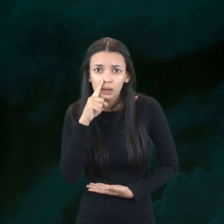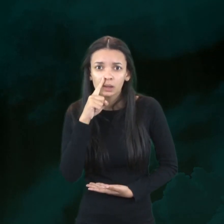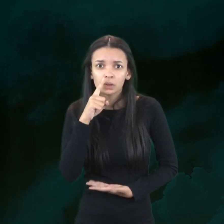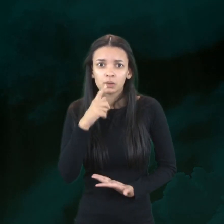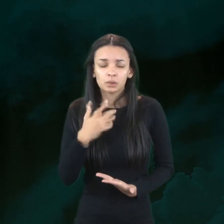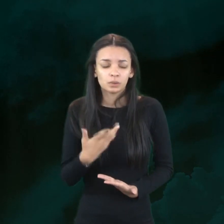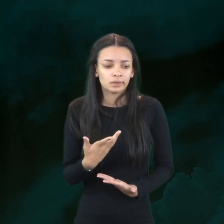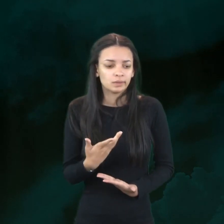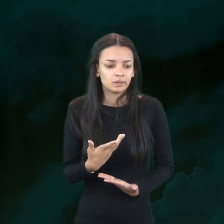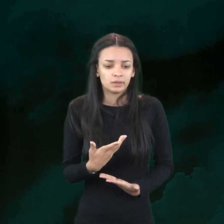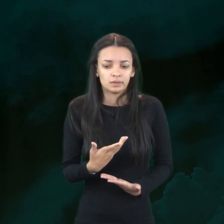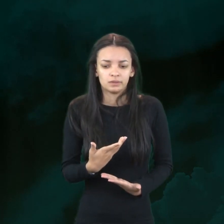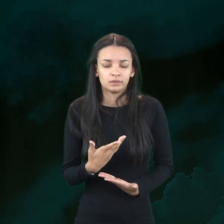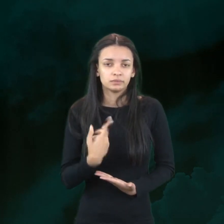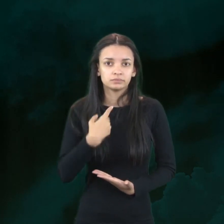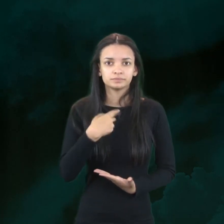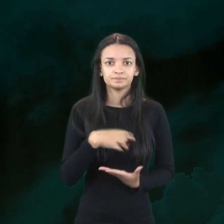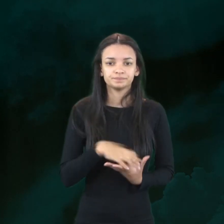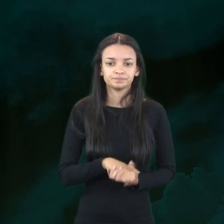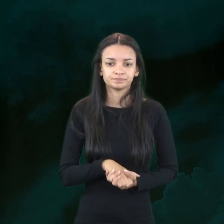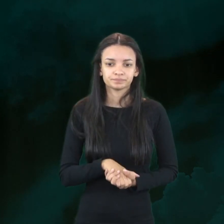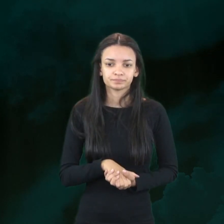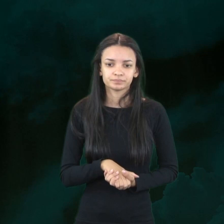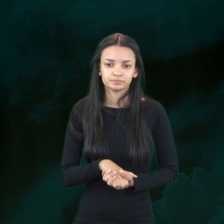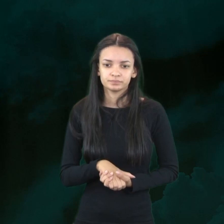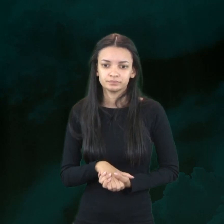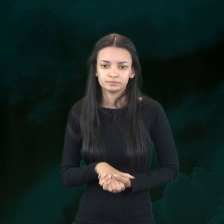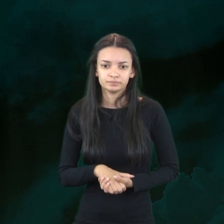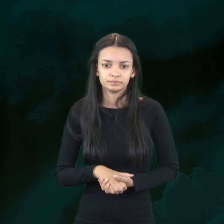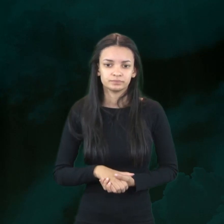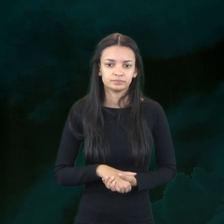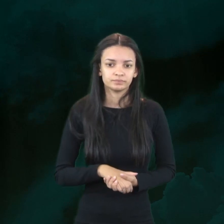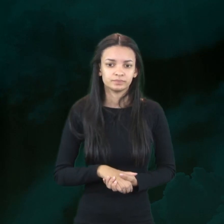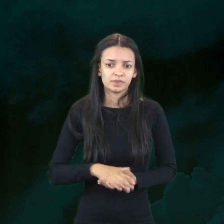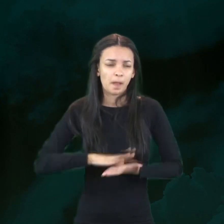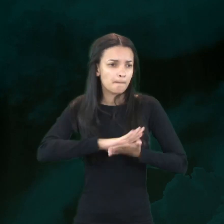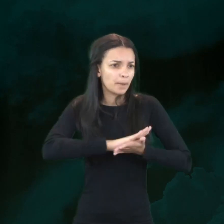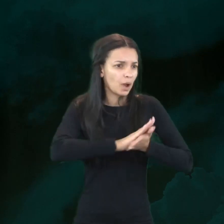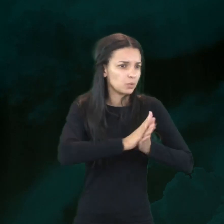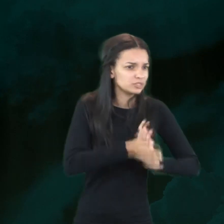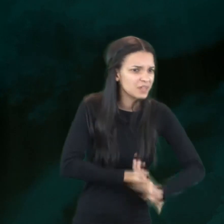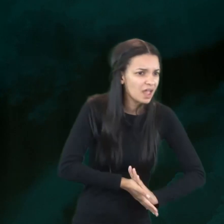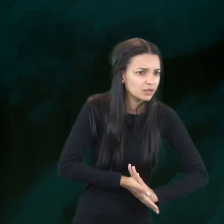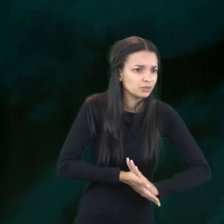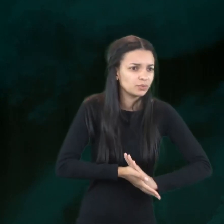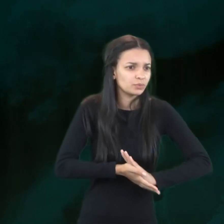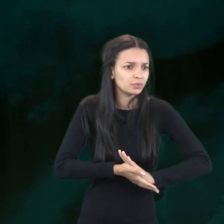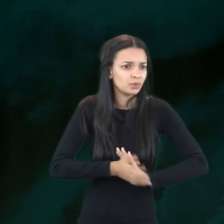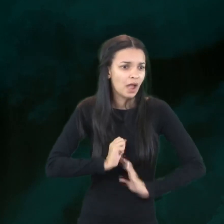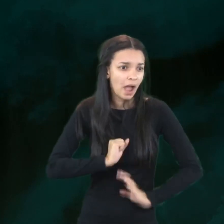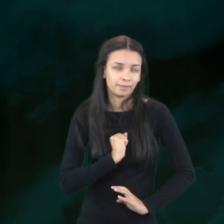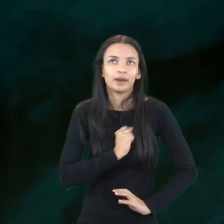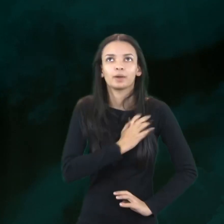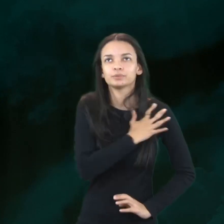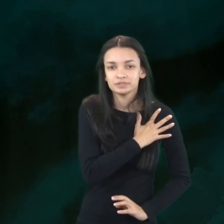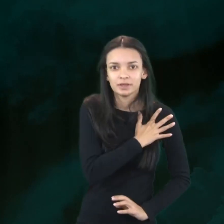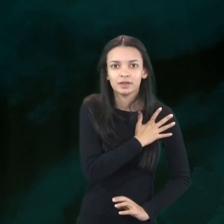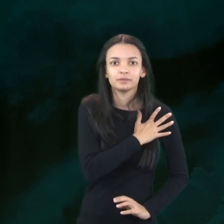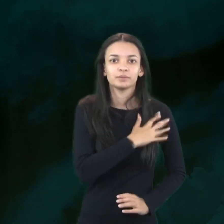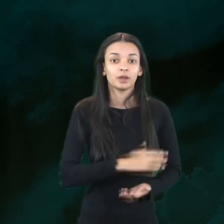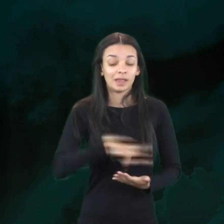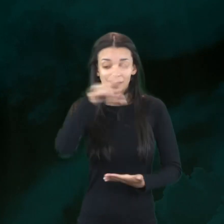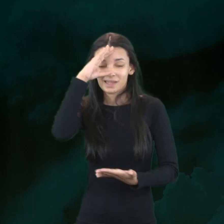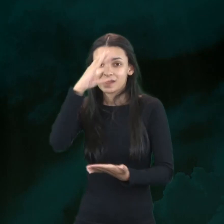eles correram risco de qualquer discriminação na família, né? E eles